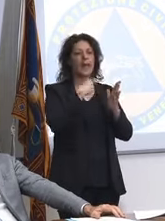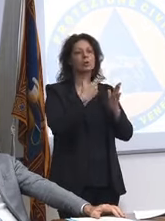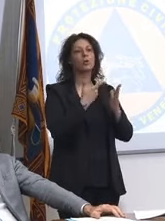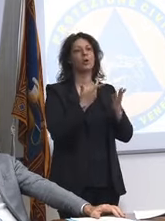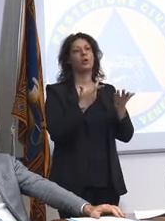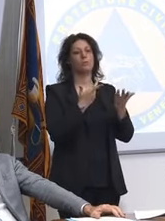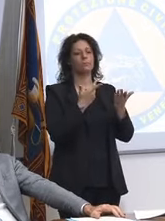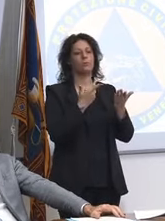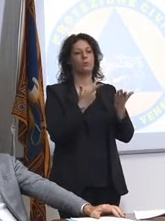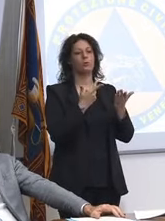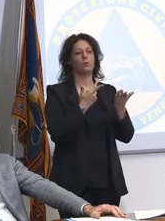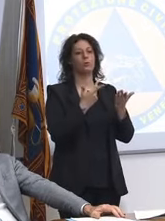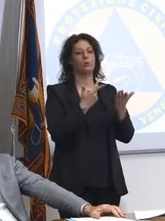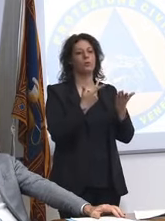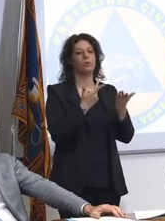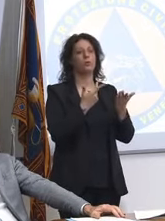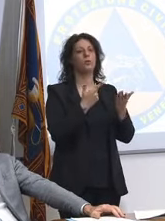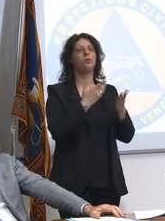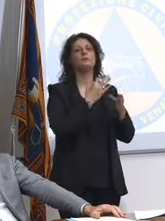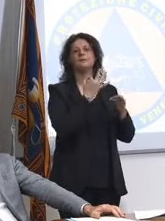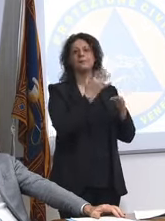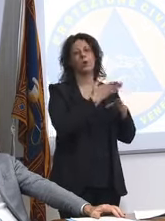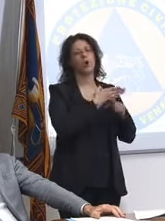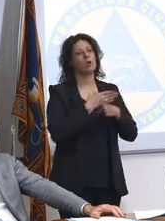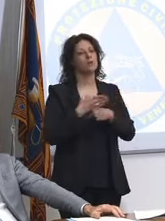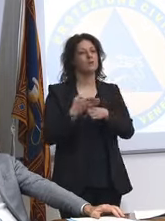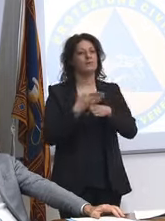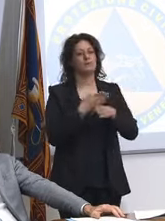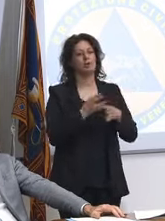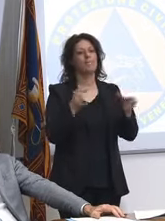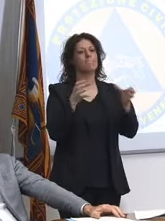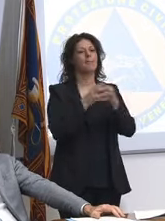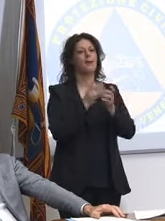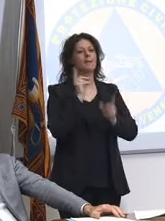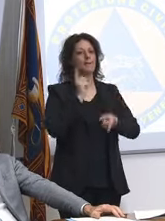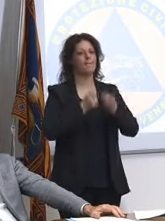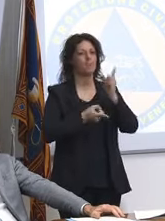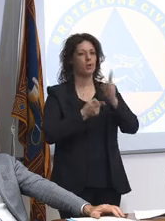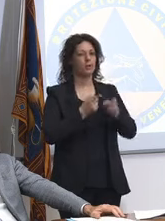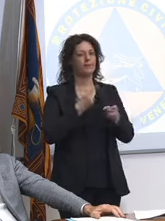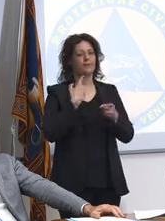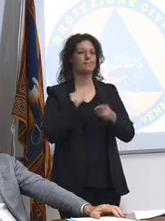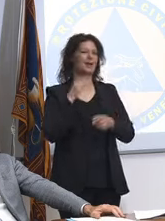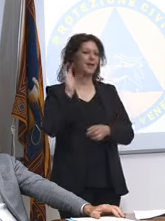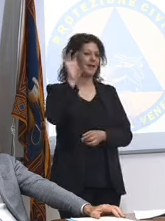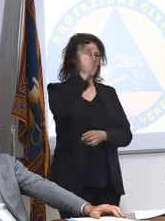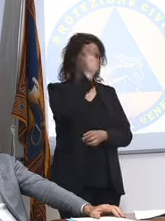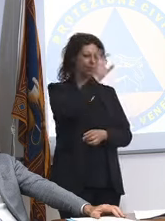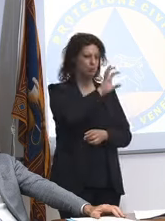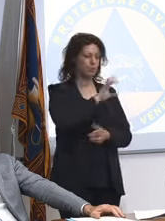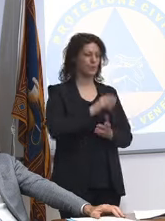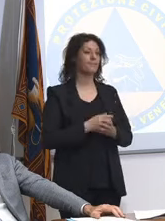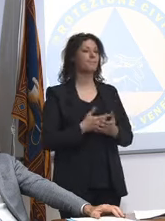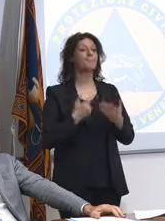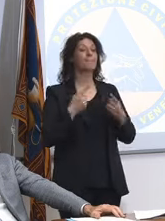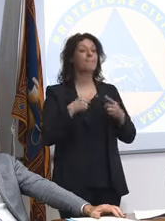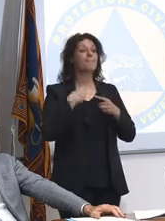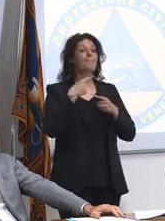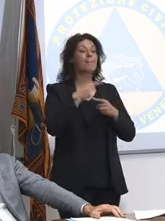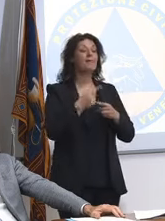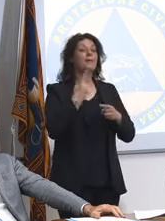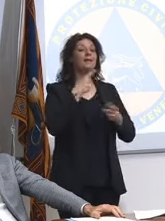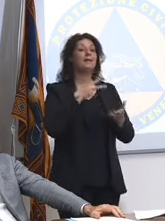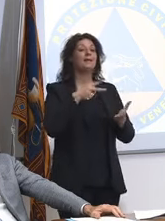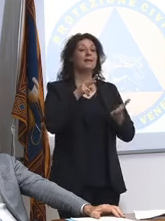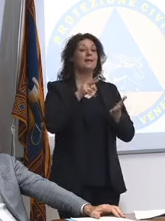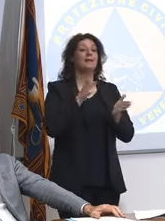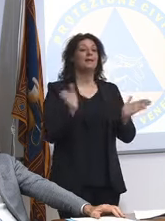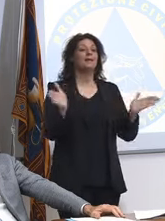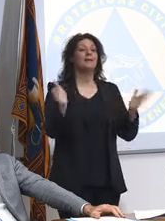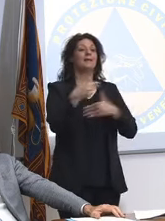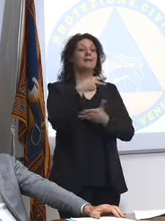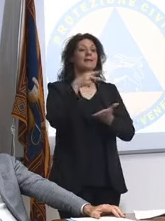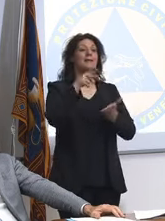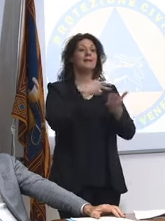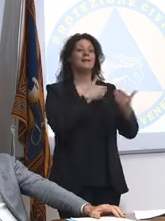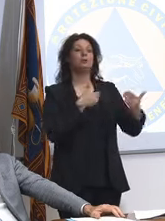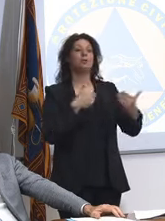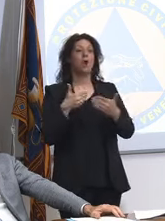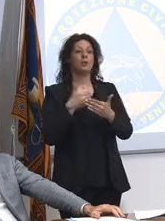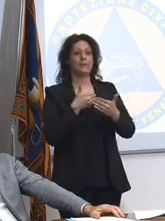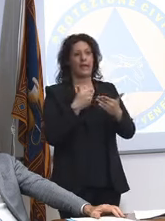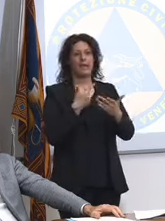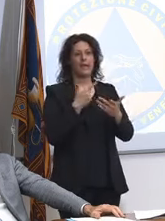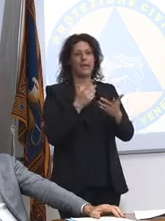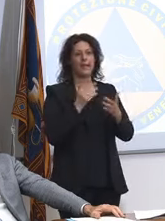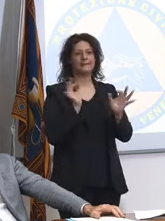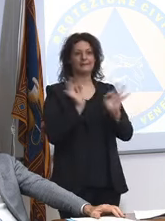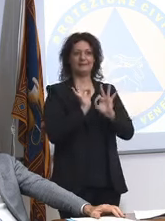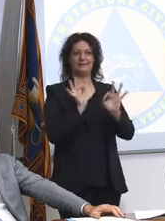parte politica e con tutte le altre regioni. Delle discoteche non abbiamo ancora cominciato a parlare, anche se ci stiamo pensando,